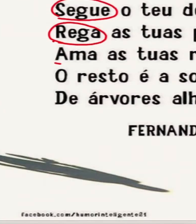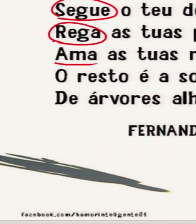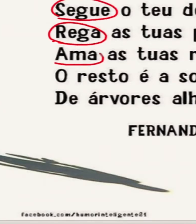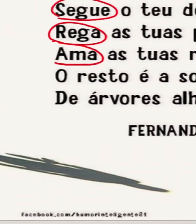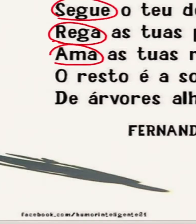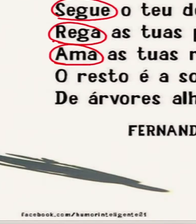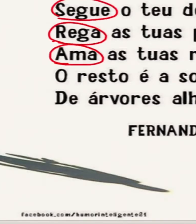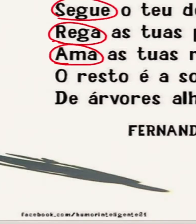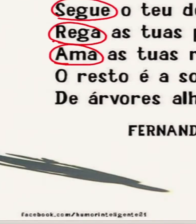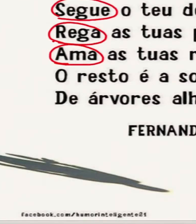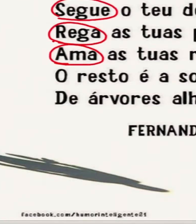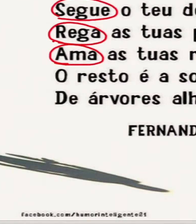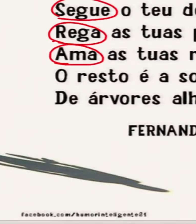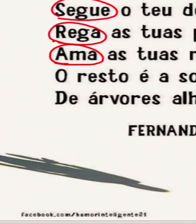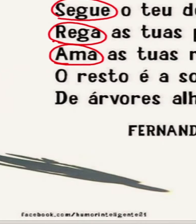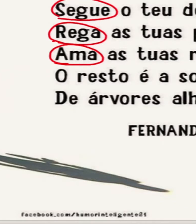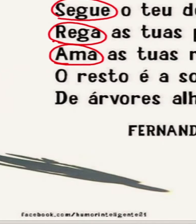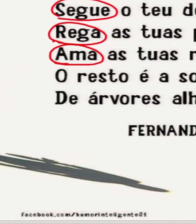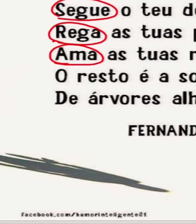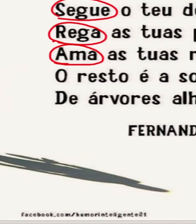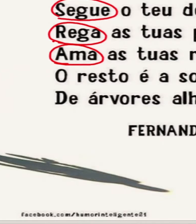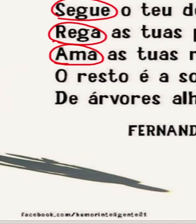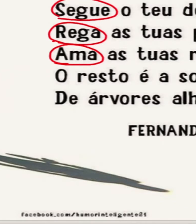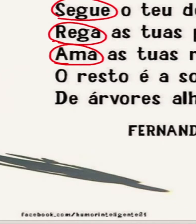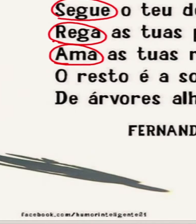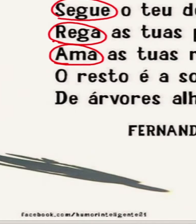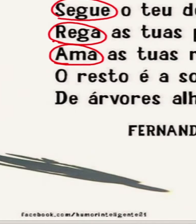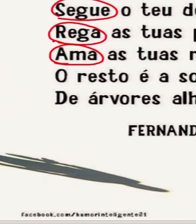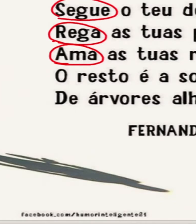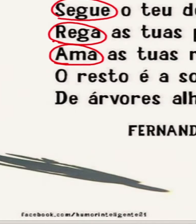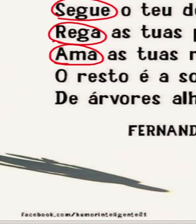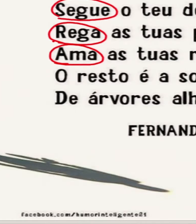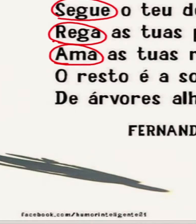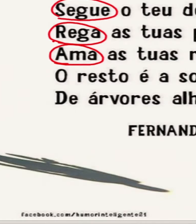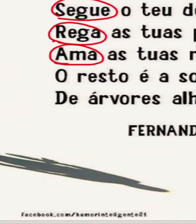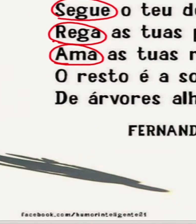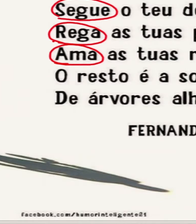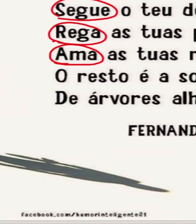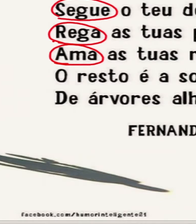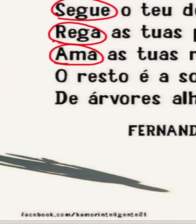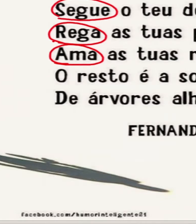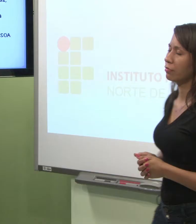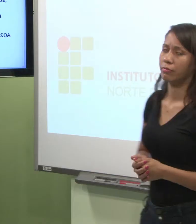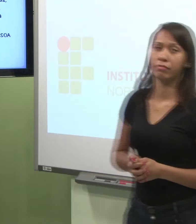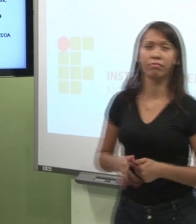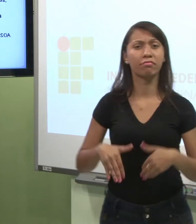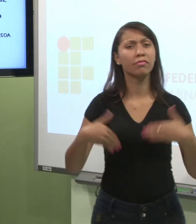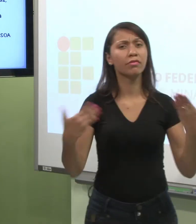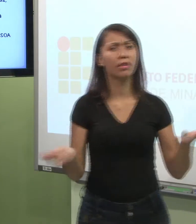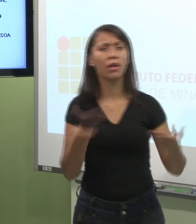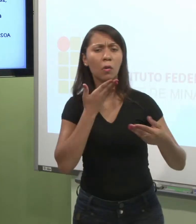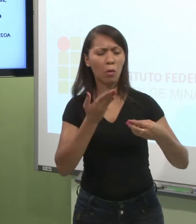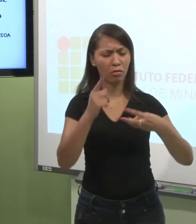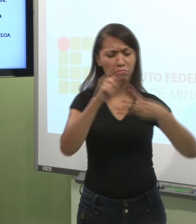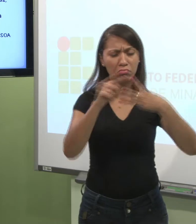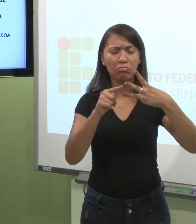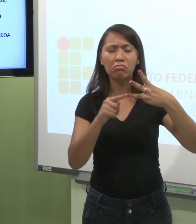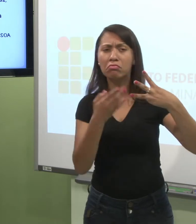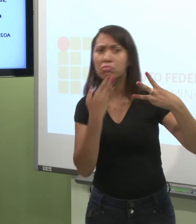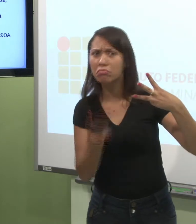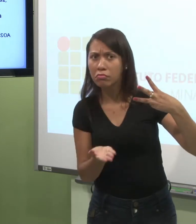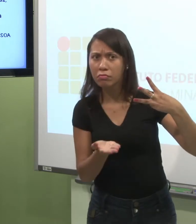rega, ama. E aí? Indicativo, subjuntivo ou